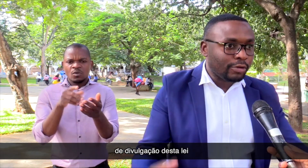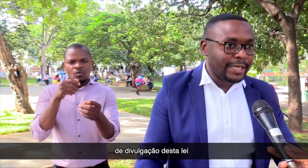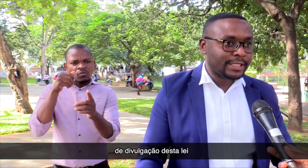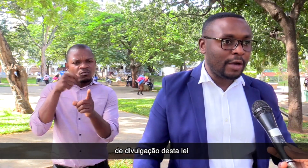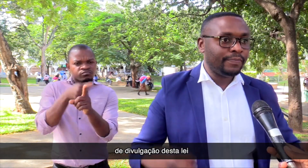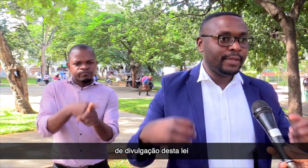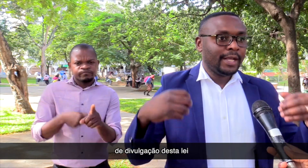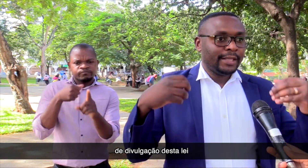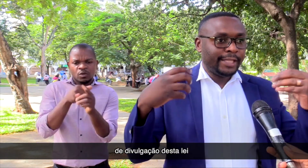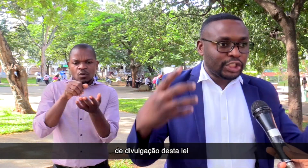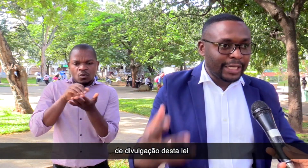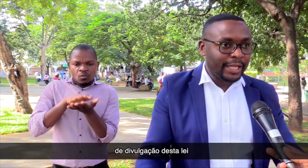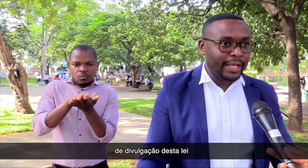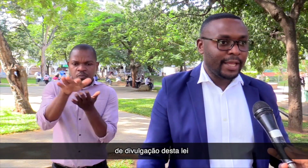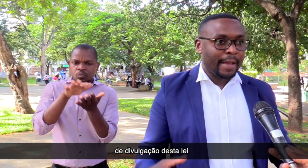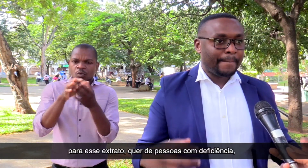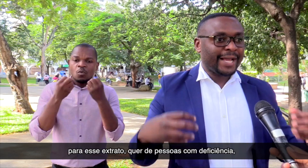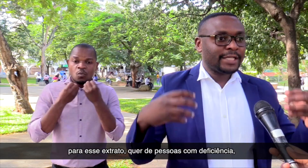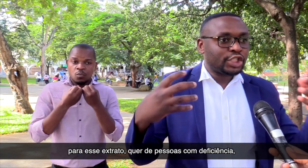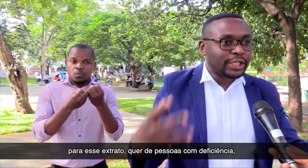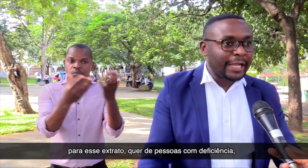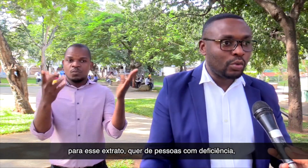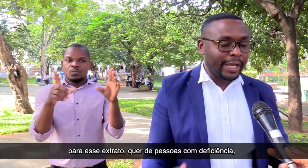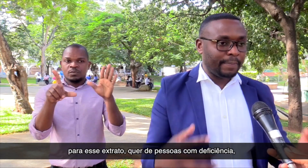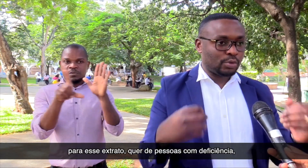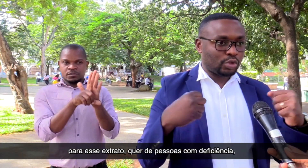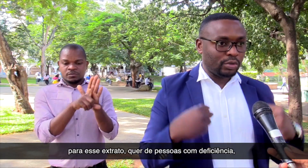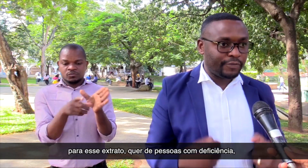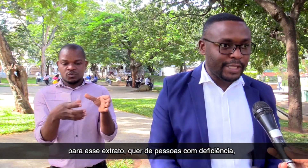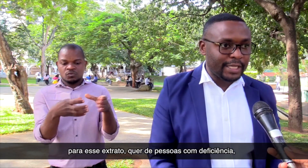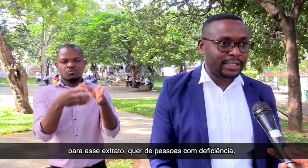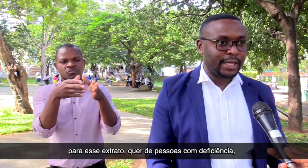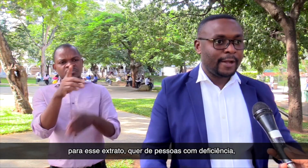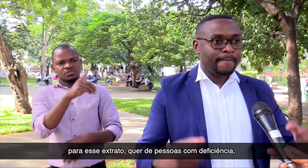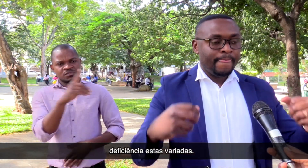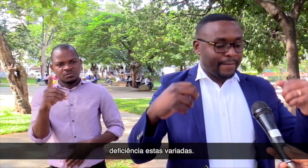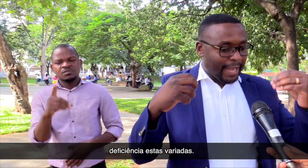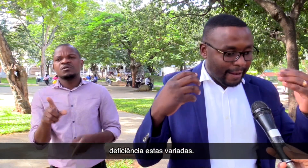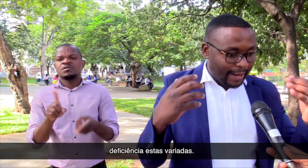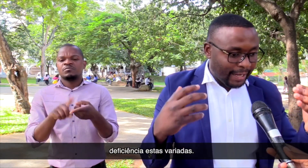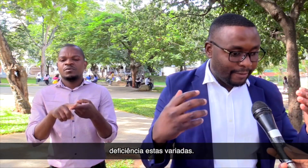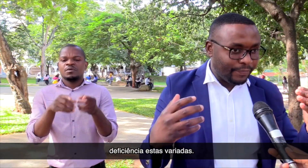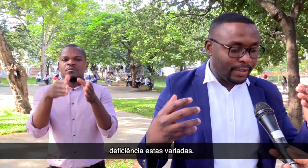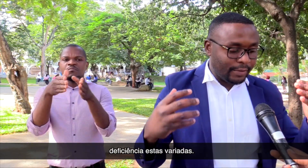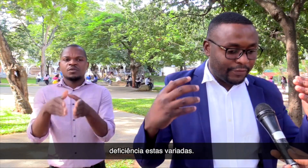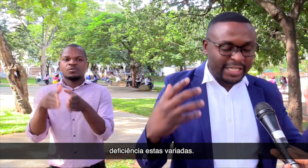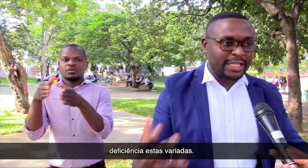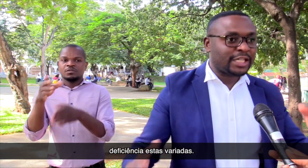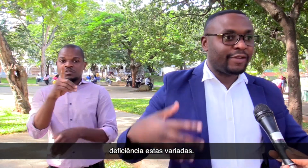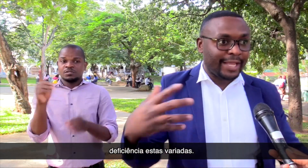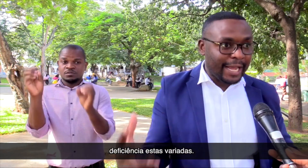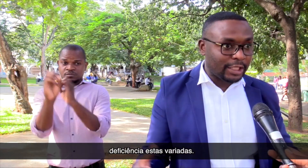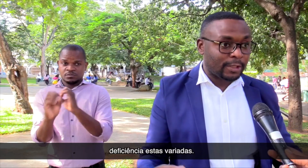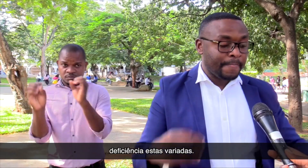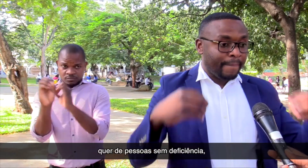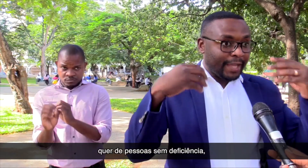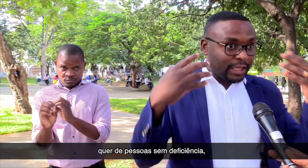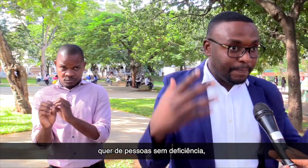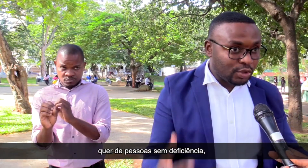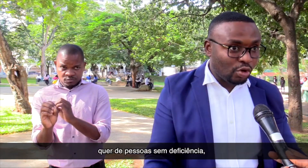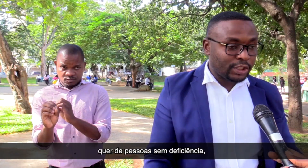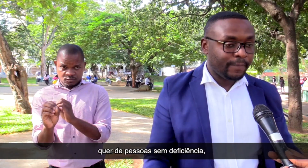ter domínio da essência e do teor que a lei nos traz. São pessoas elas com deficiências, devem ser abrangidas,